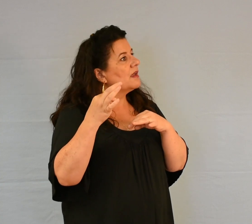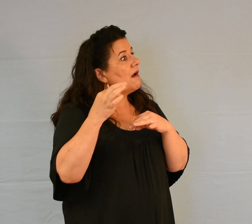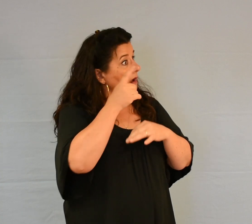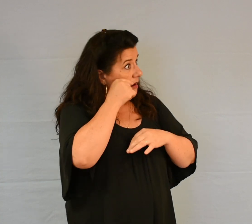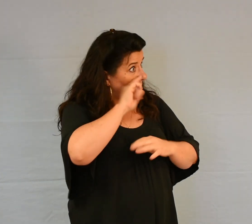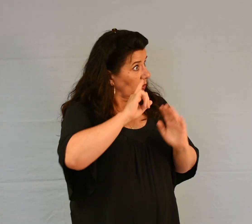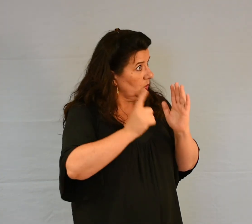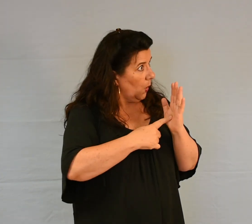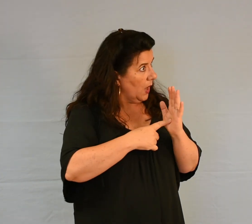Jésus leur répondit: